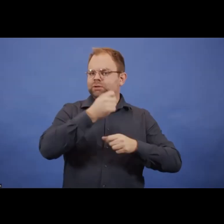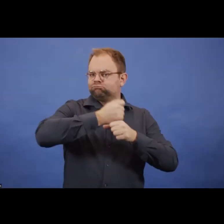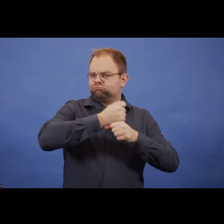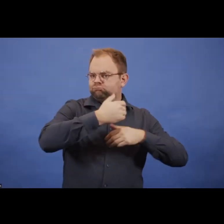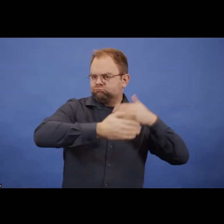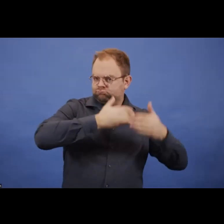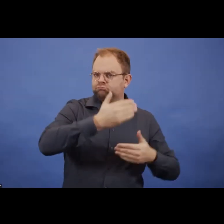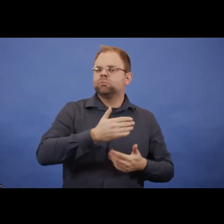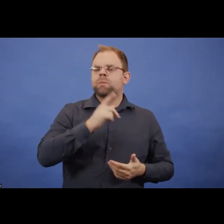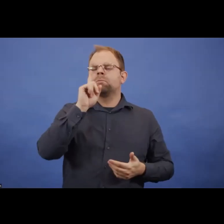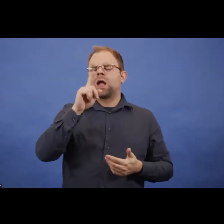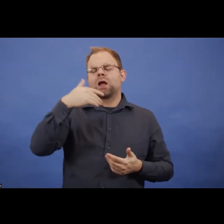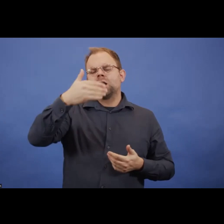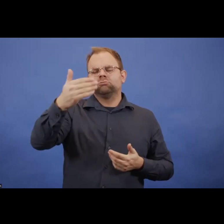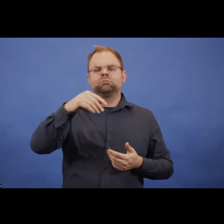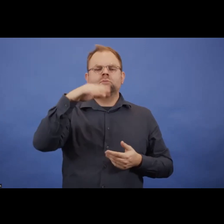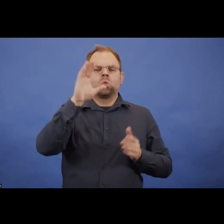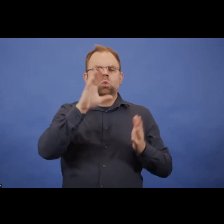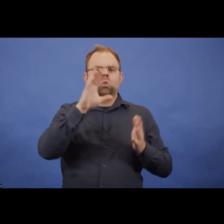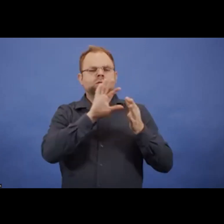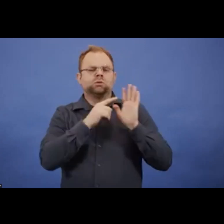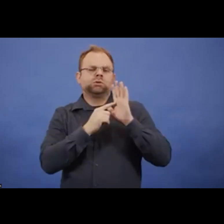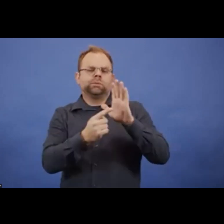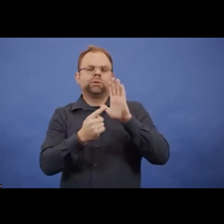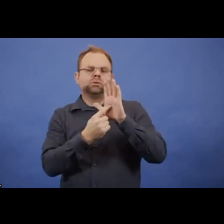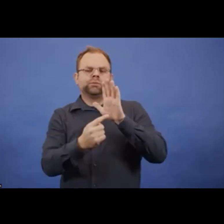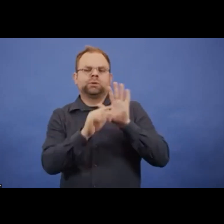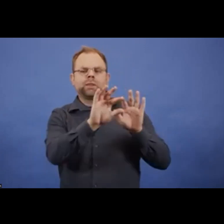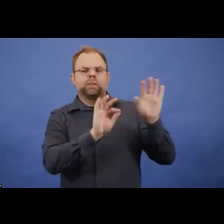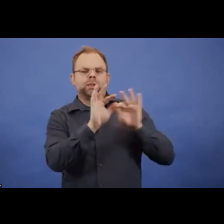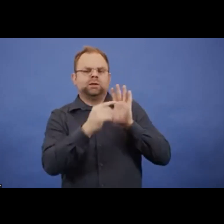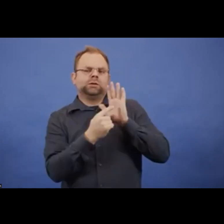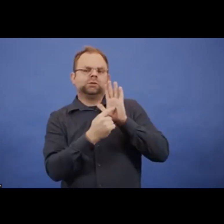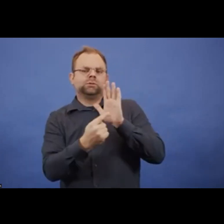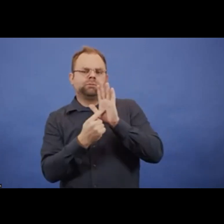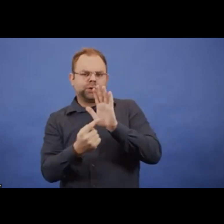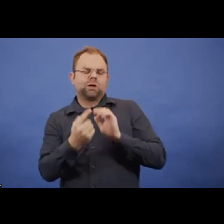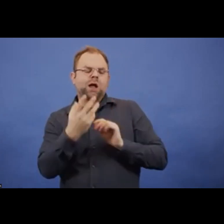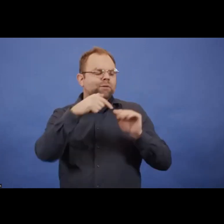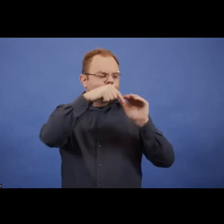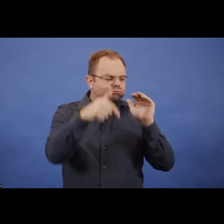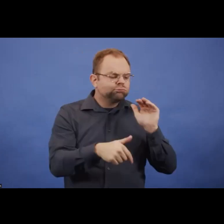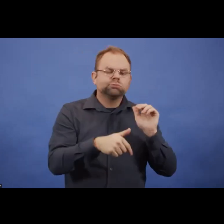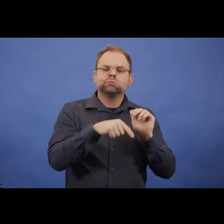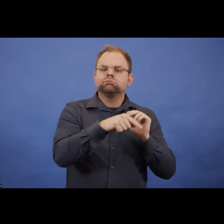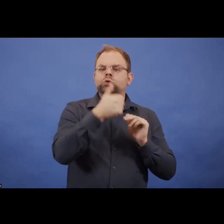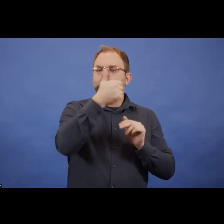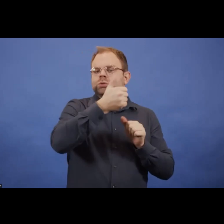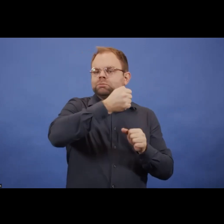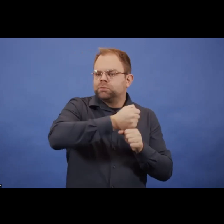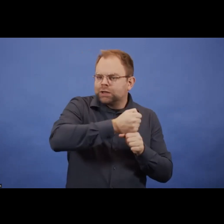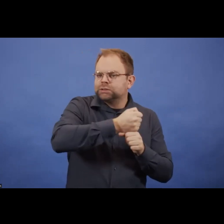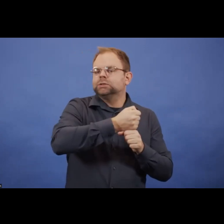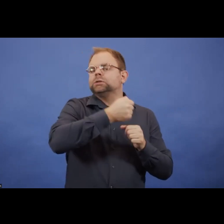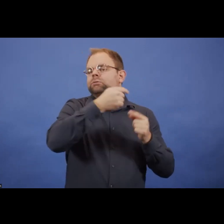pueden participar, pero ahora me gustaría dar la palabra a Elham Yousefian